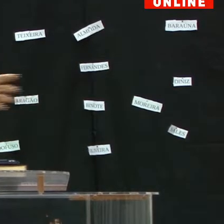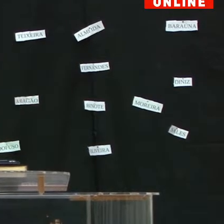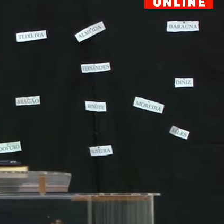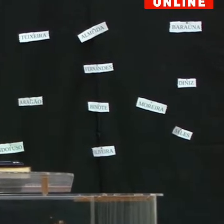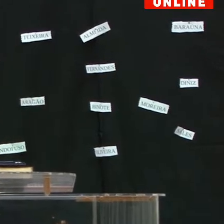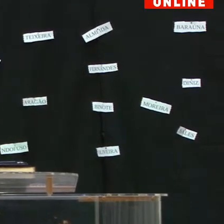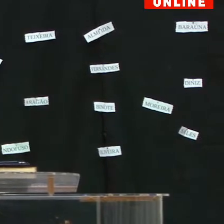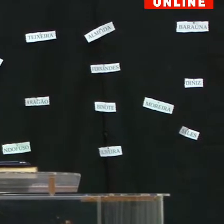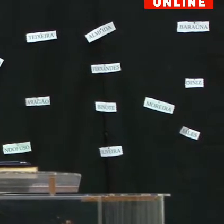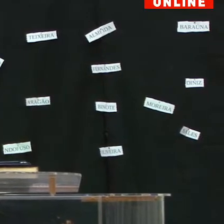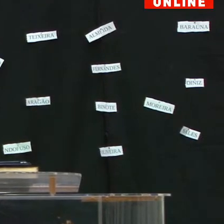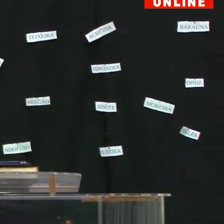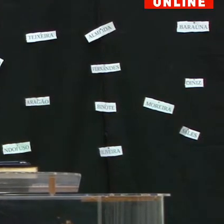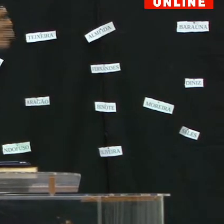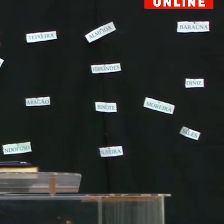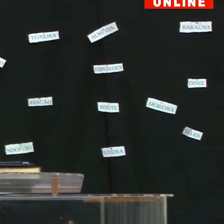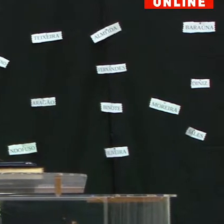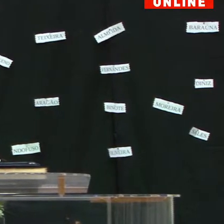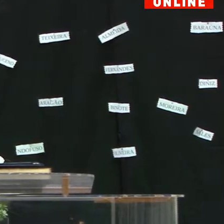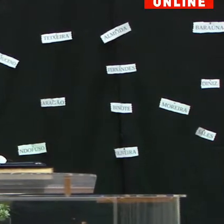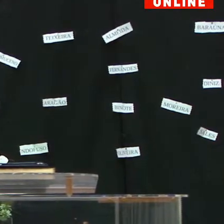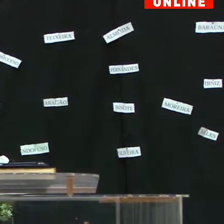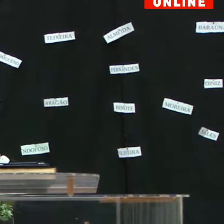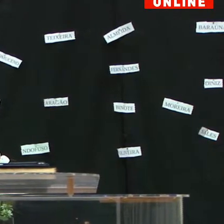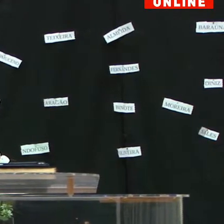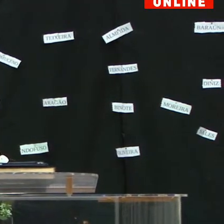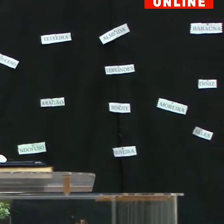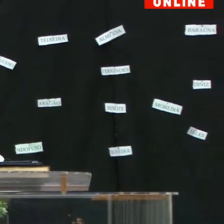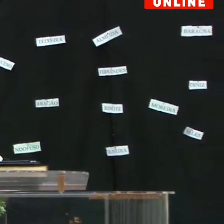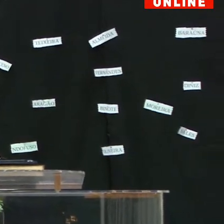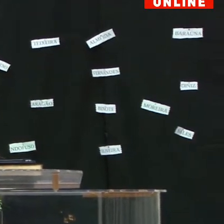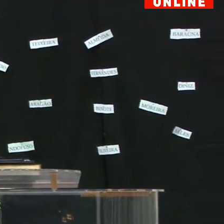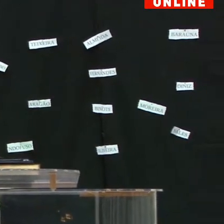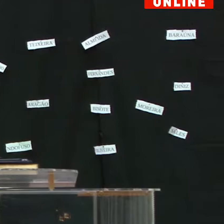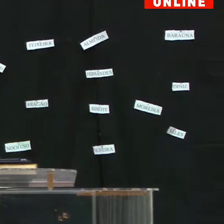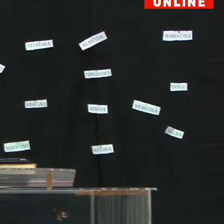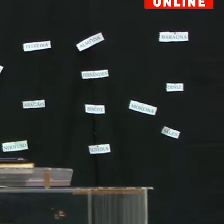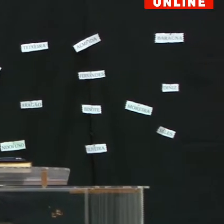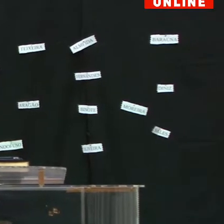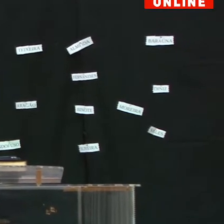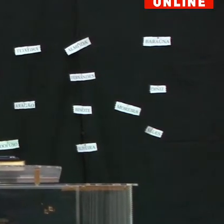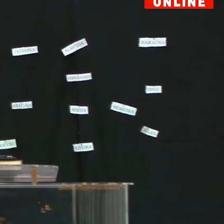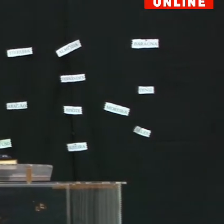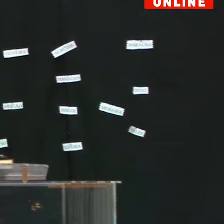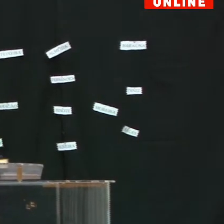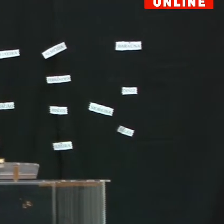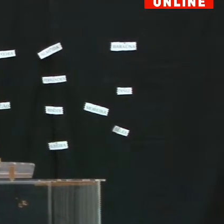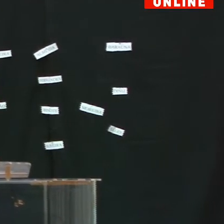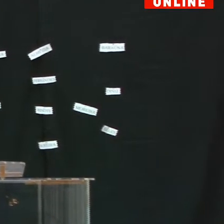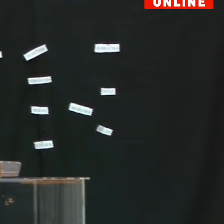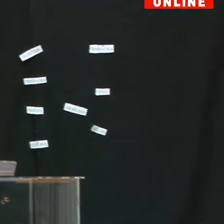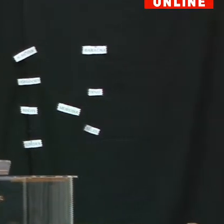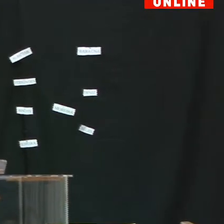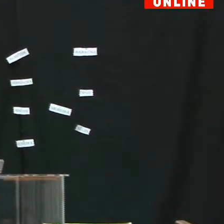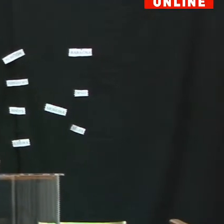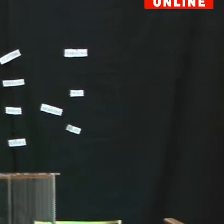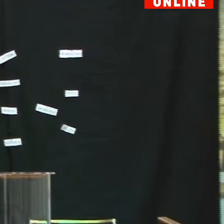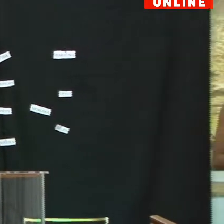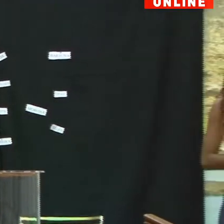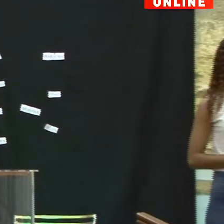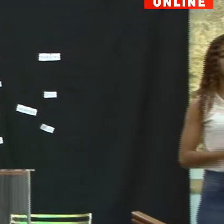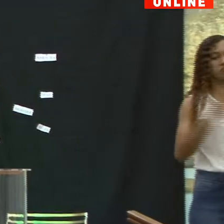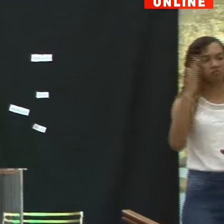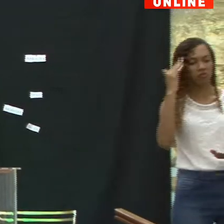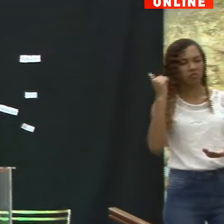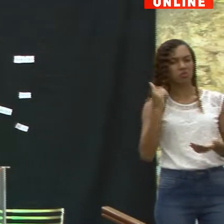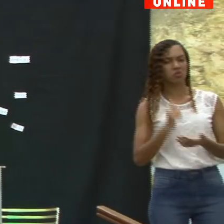ser mandar fogo do céu e matar aquele capitão de 50. Sabe, queridos,